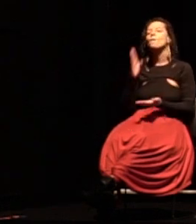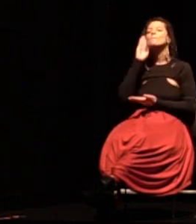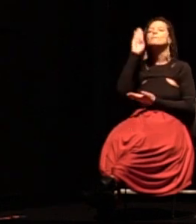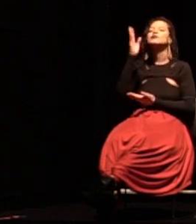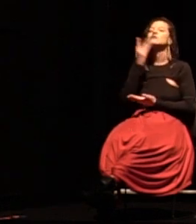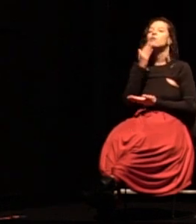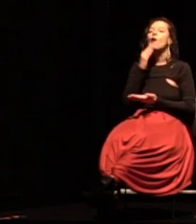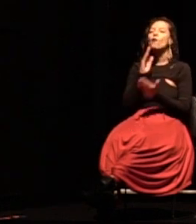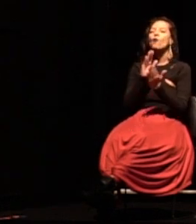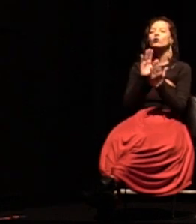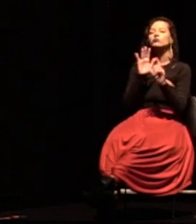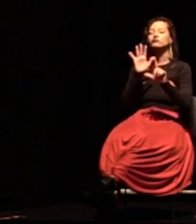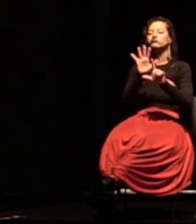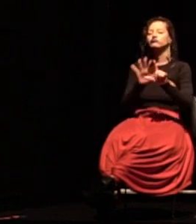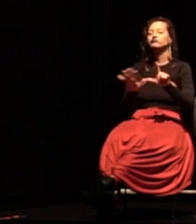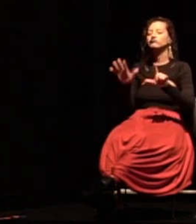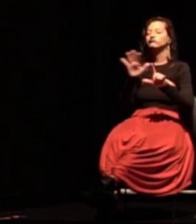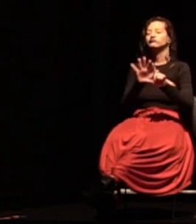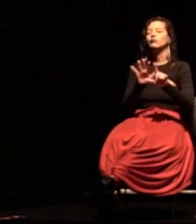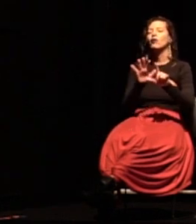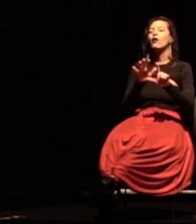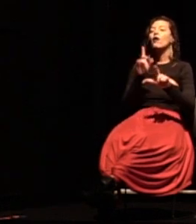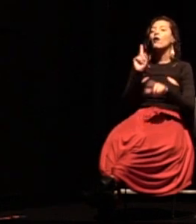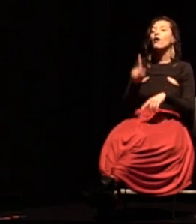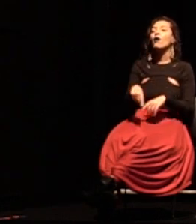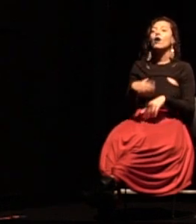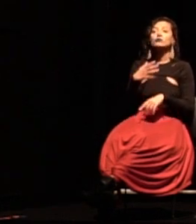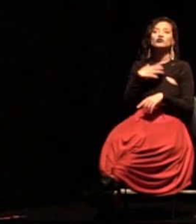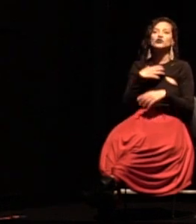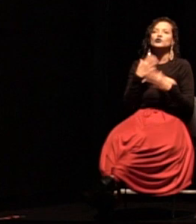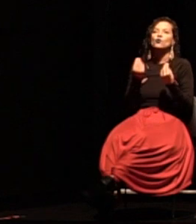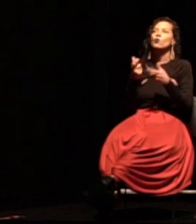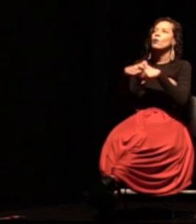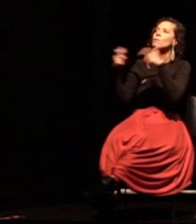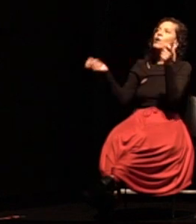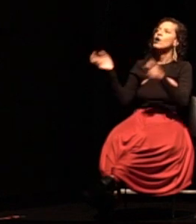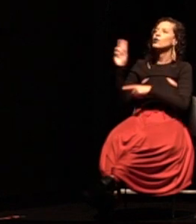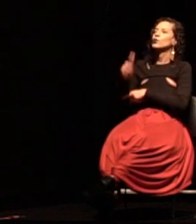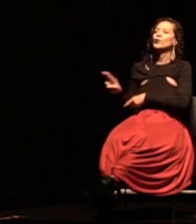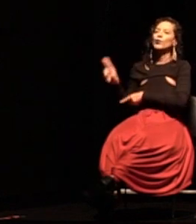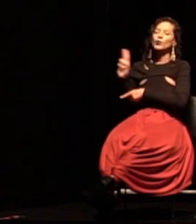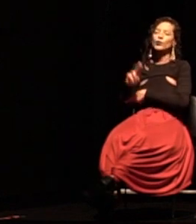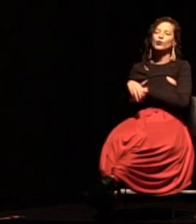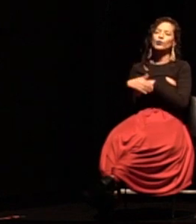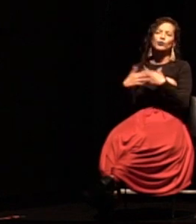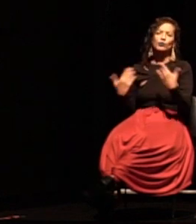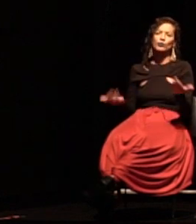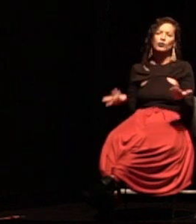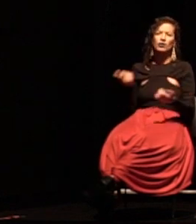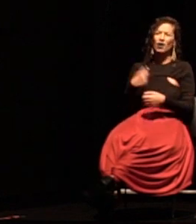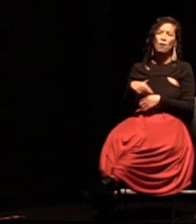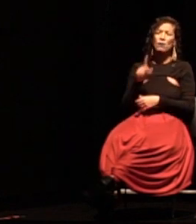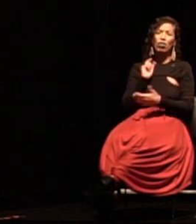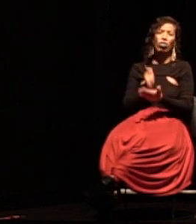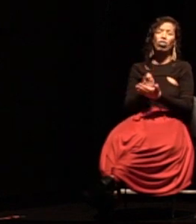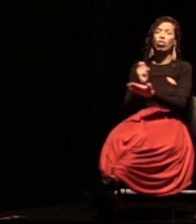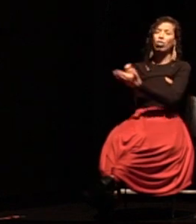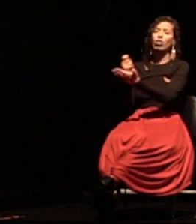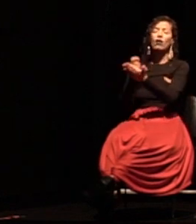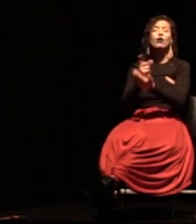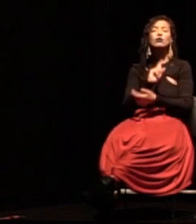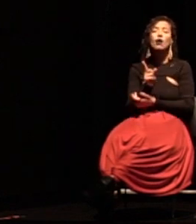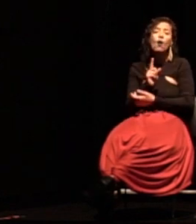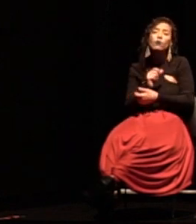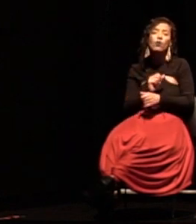Ele é resultado de um uso expandido, porque não precisa de ser na marra, basta